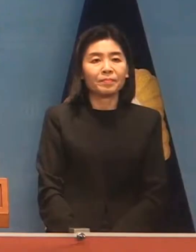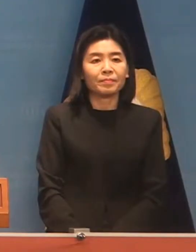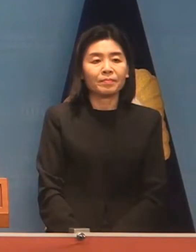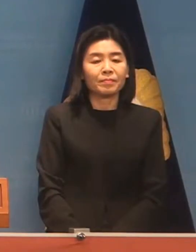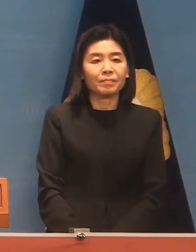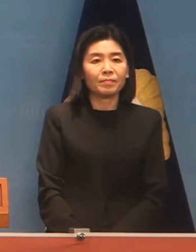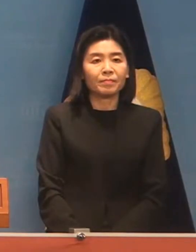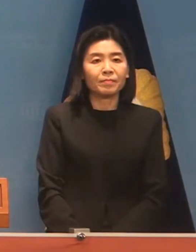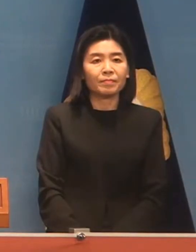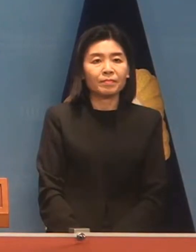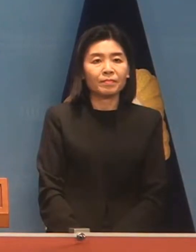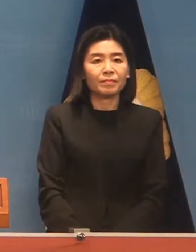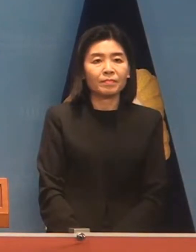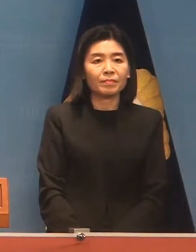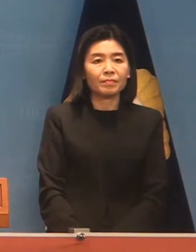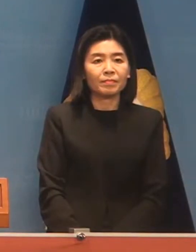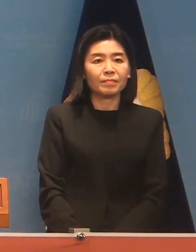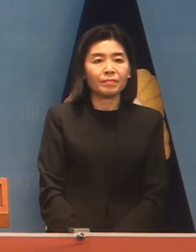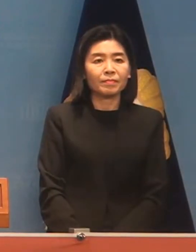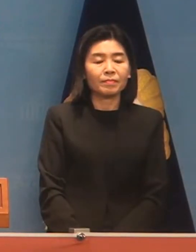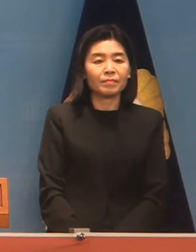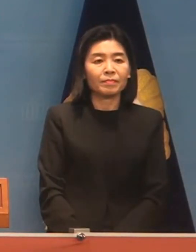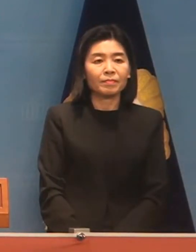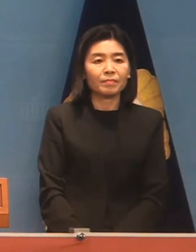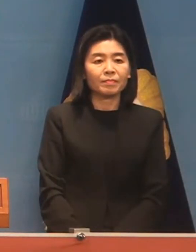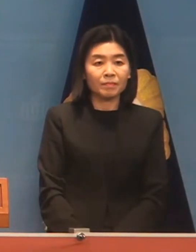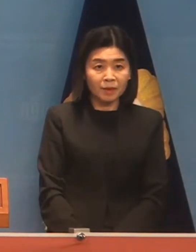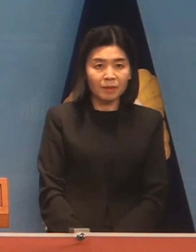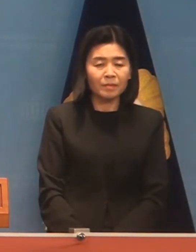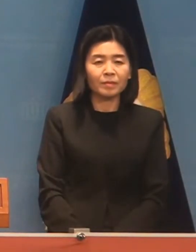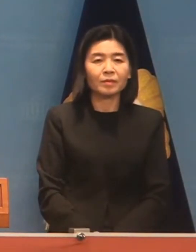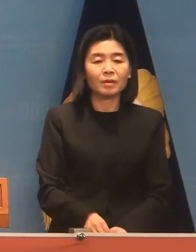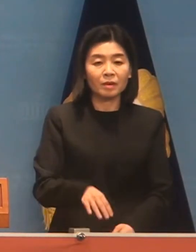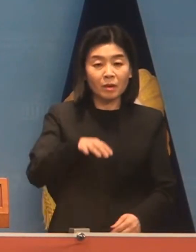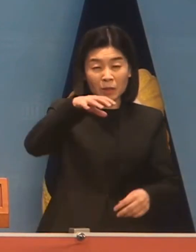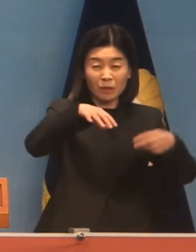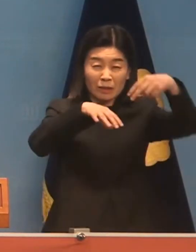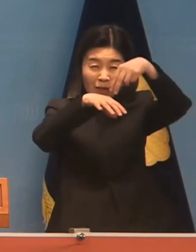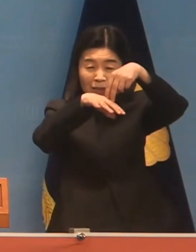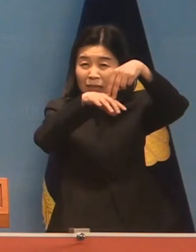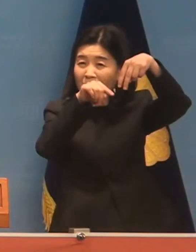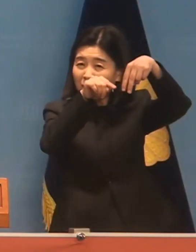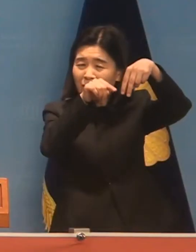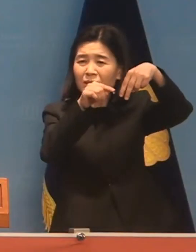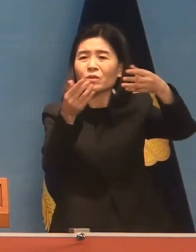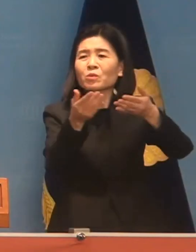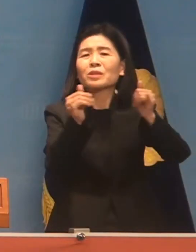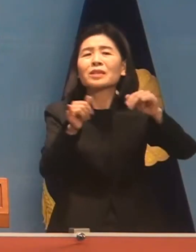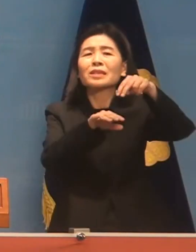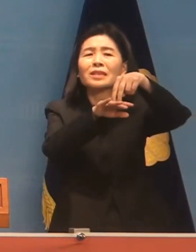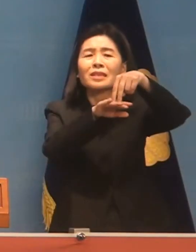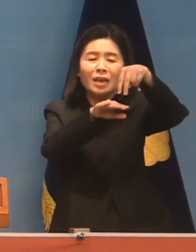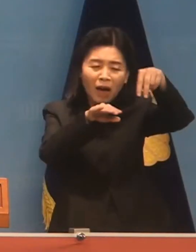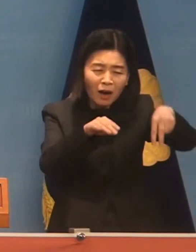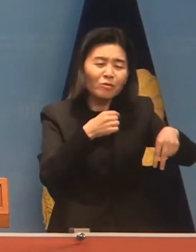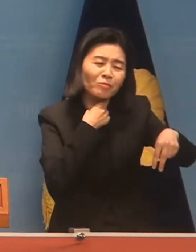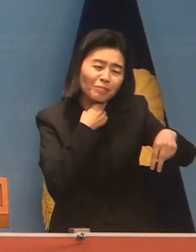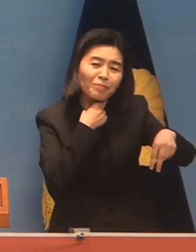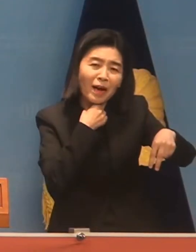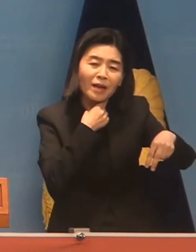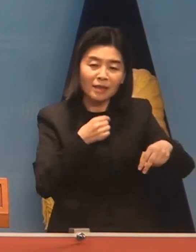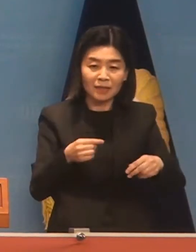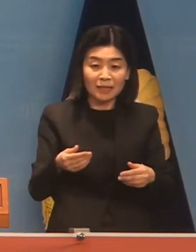네, 다음은 고공에 있는 동지들이 하루빨리 땅으로 내려올 수